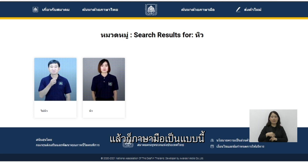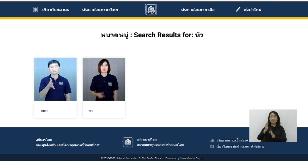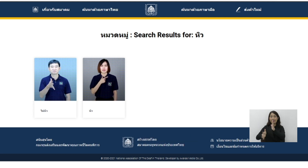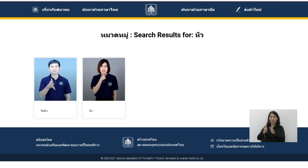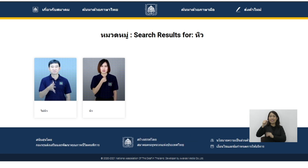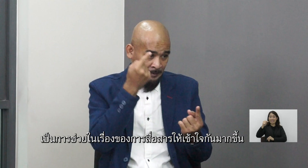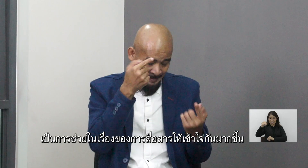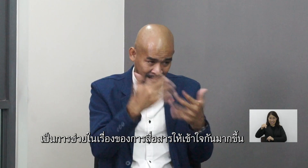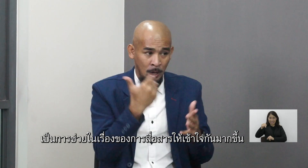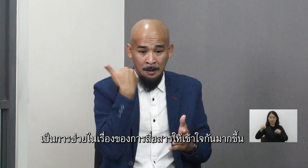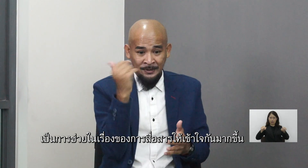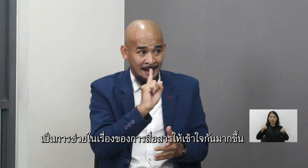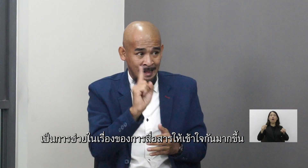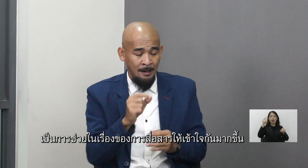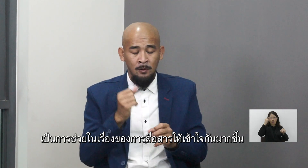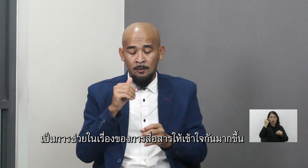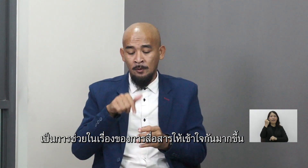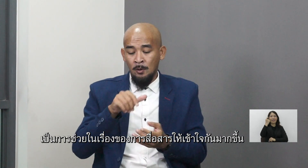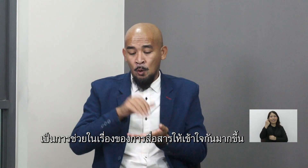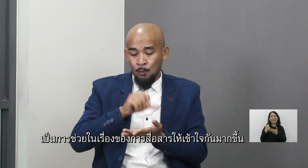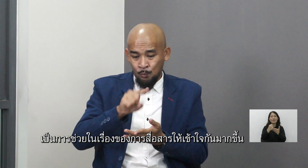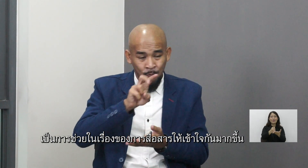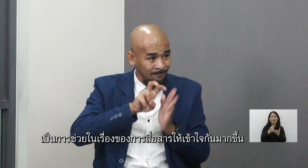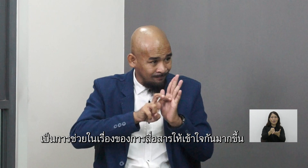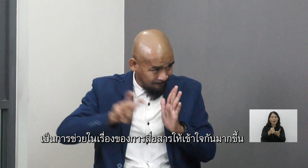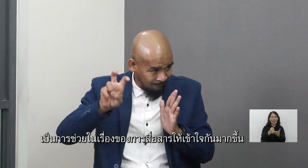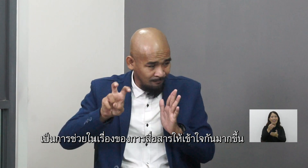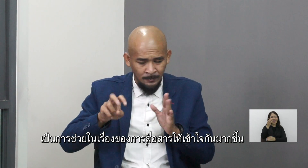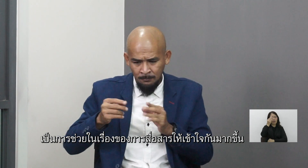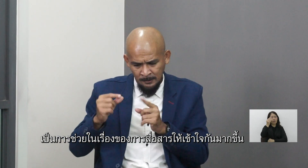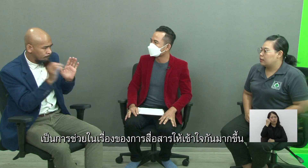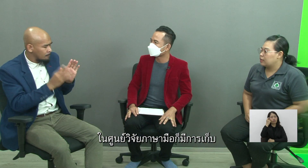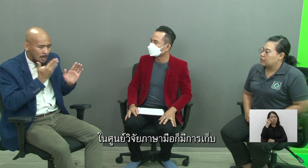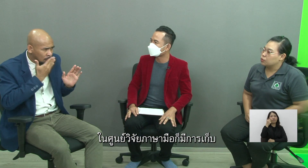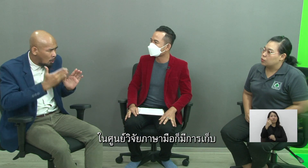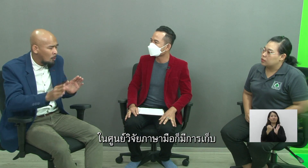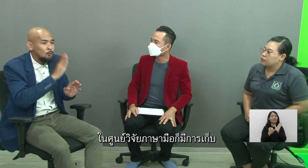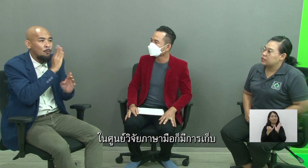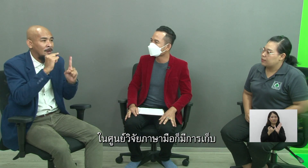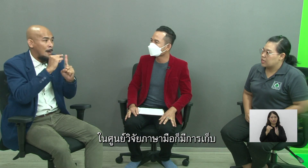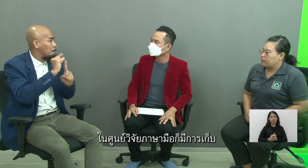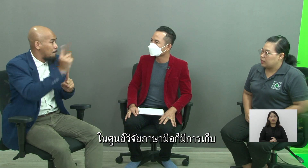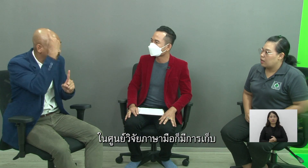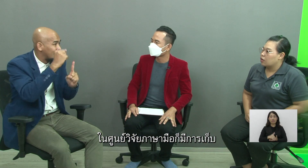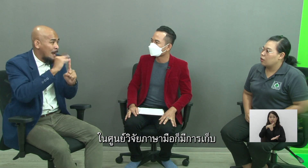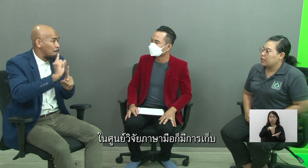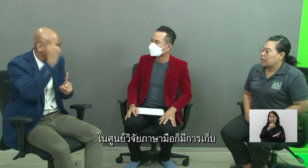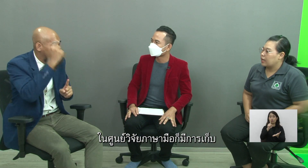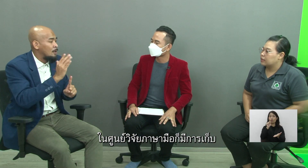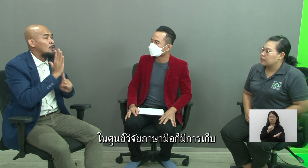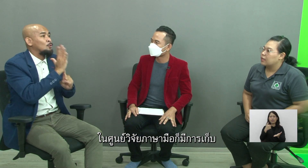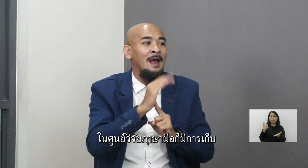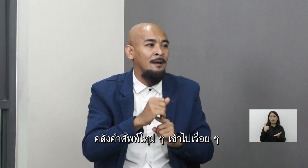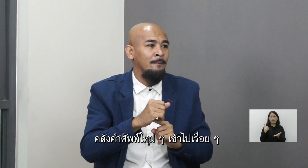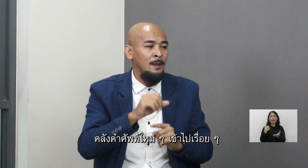บบนี้คือเหมือนเป็นการช่วยในเรื่องของการสื่อสารให้เข้าใจกันมากขึ้นในศูนย์วิจัยภาษามือเนี่ยก็มี